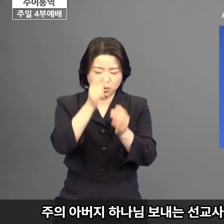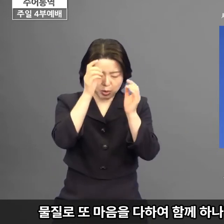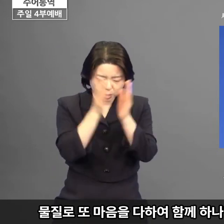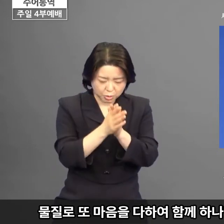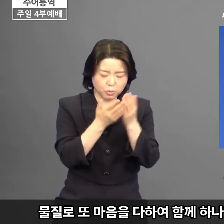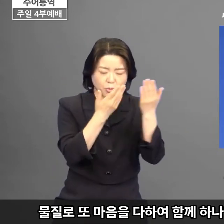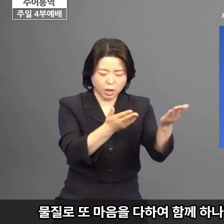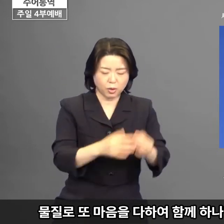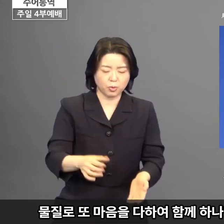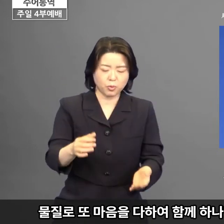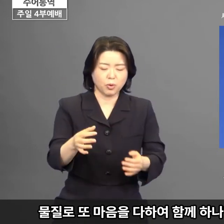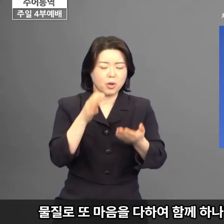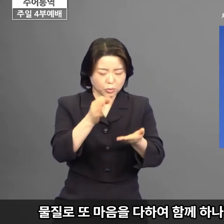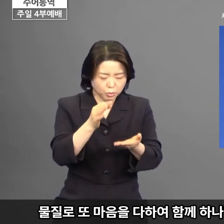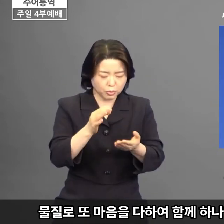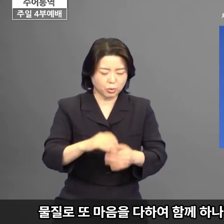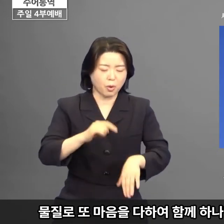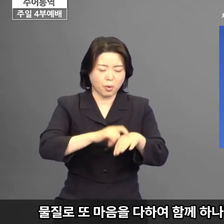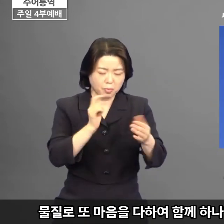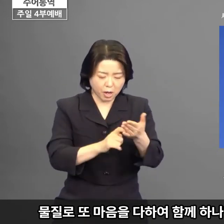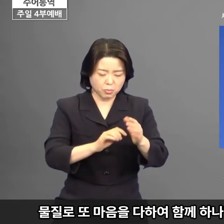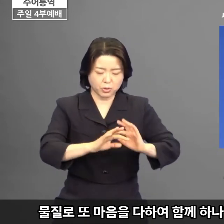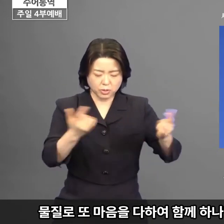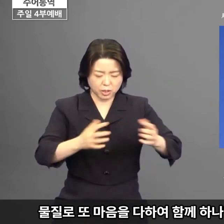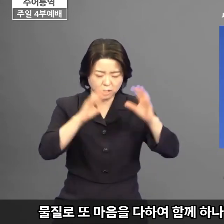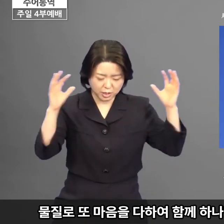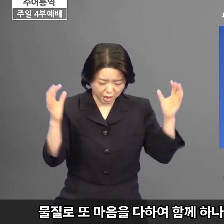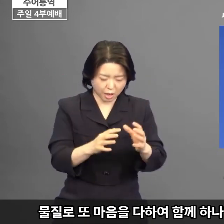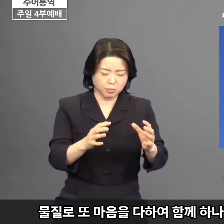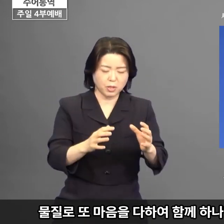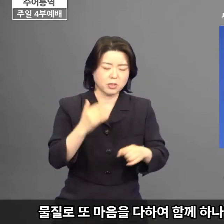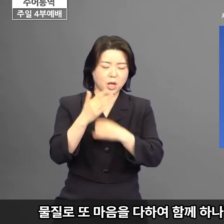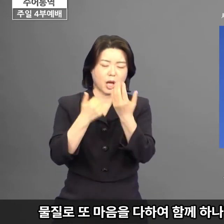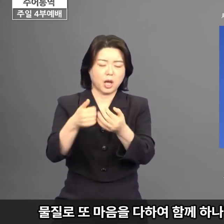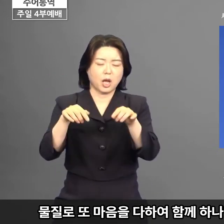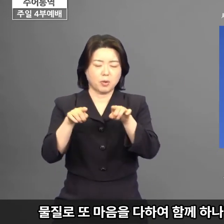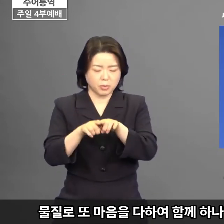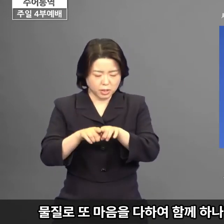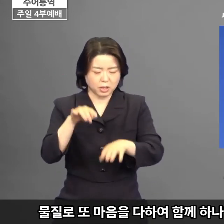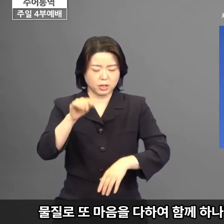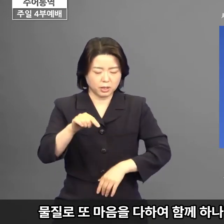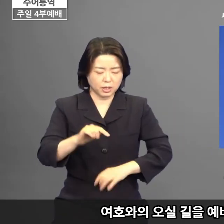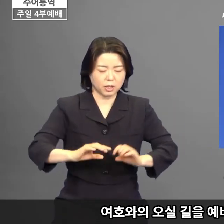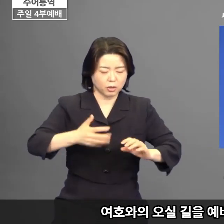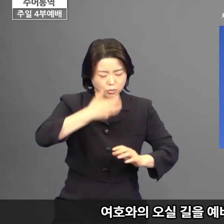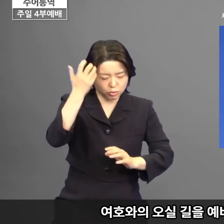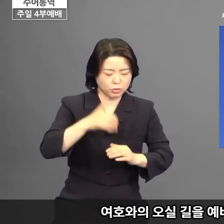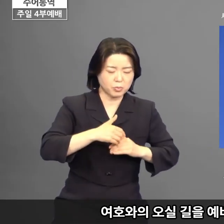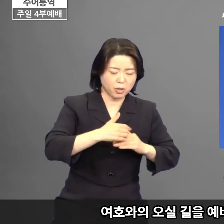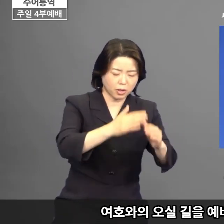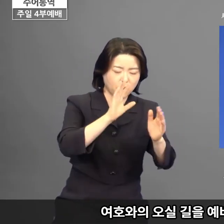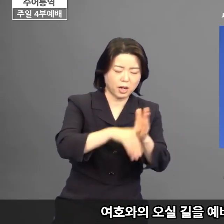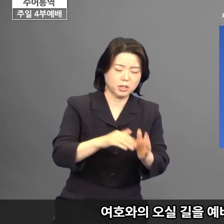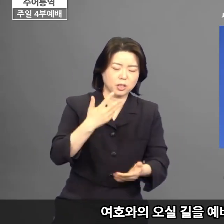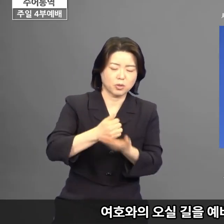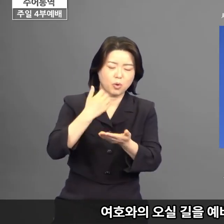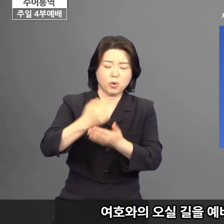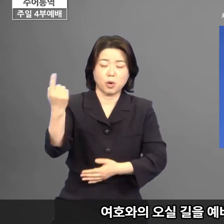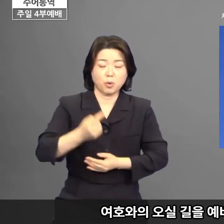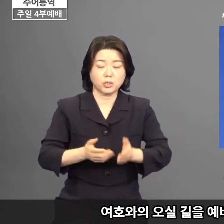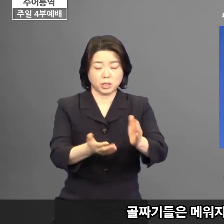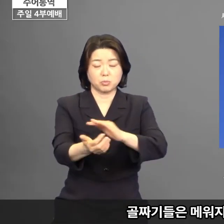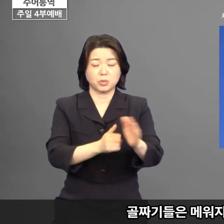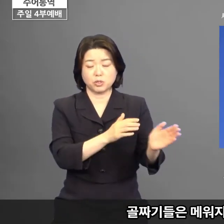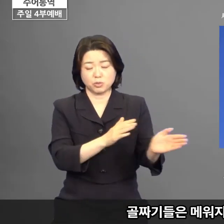기도하며 물질로 또 마음을 다하여 함께 하나님 나라를 위하여 꿈꾸며 나아갈 때 여호와의 오실 길을 예비하며